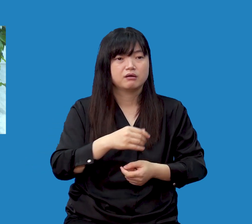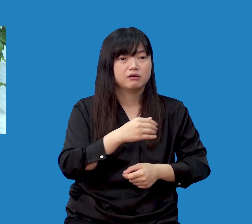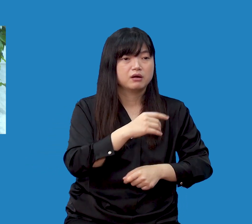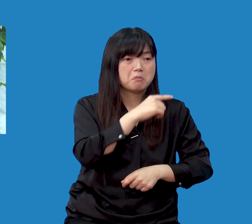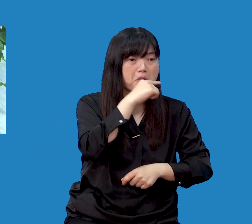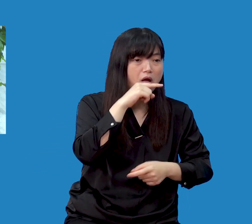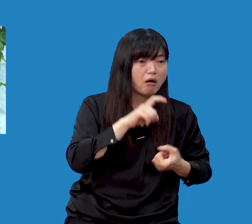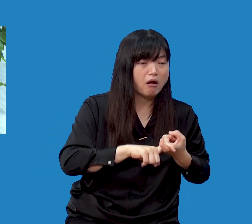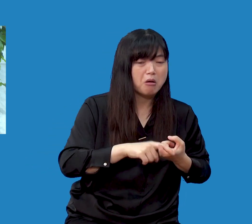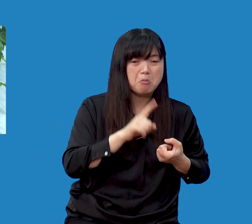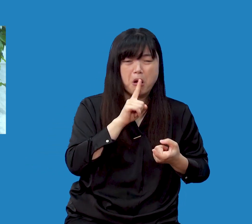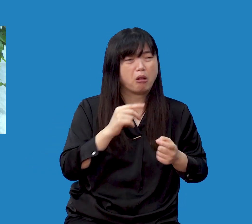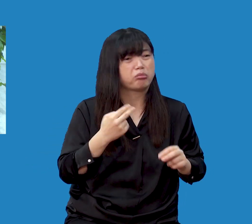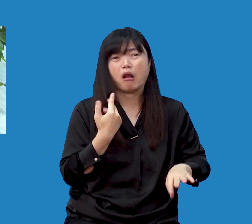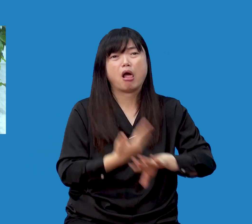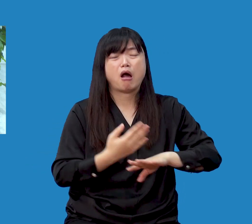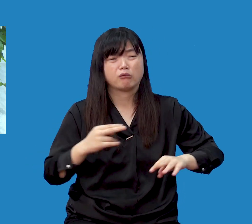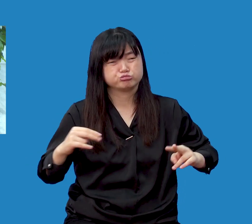자기가 맞다고 그러잖아요.